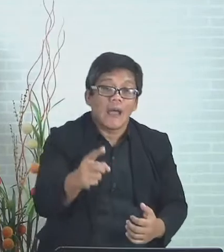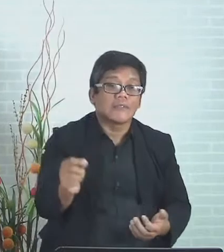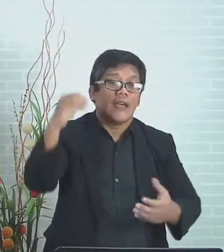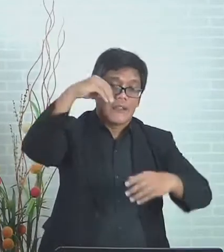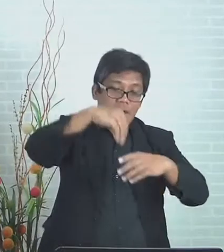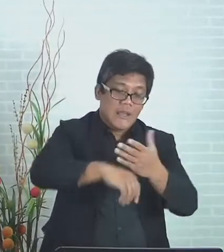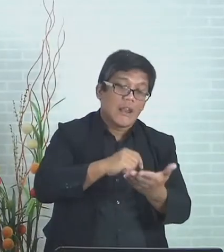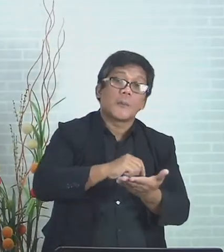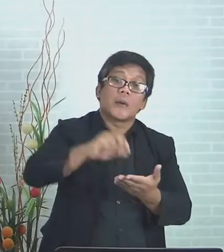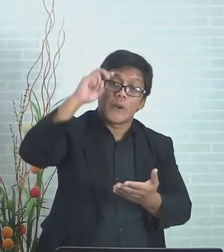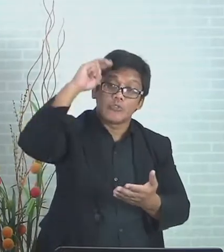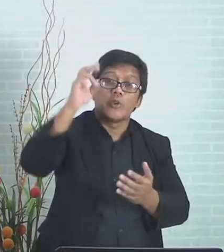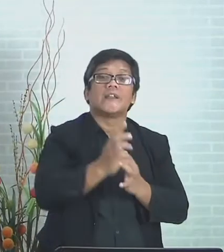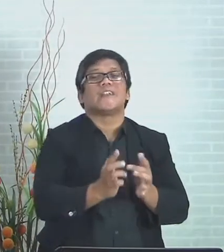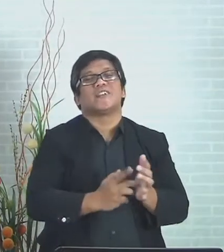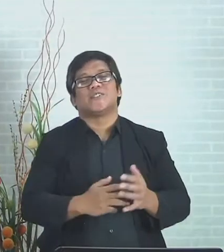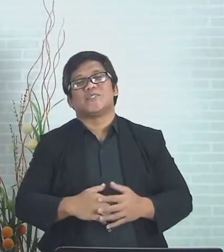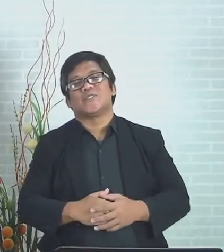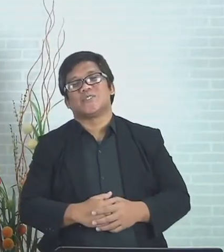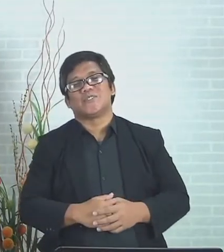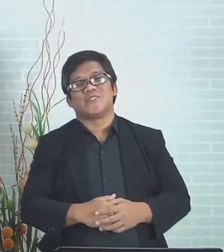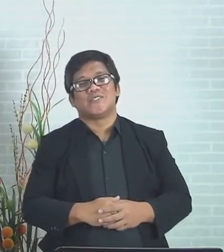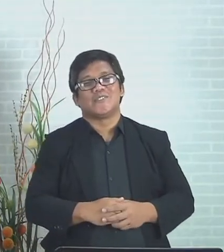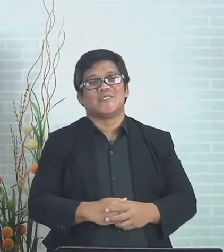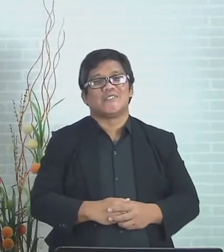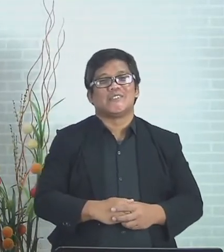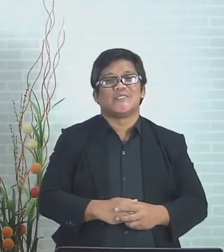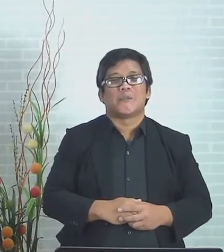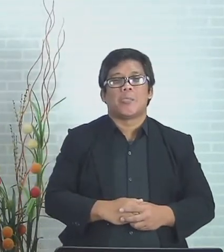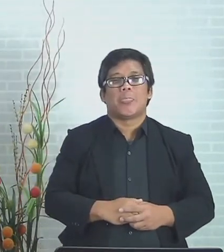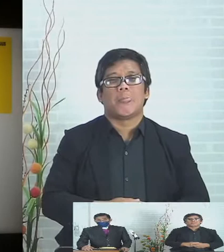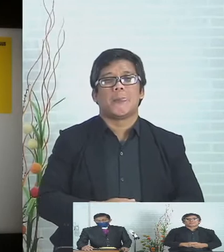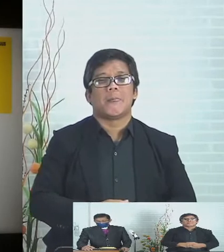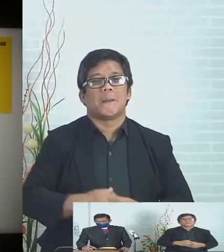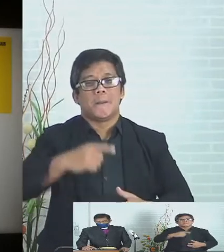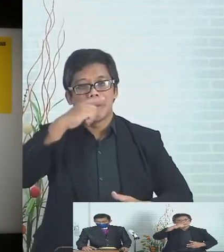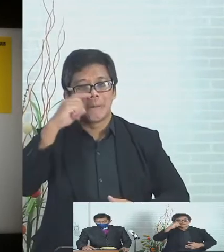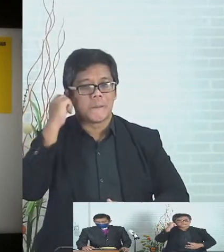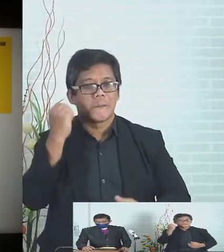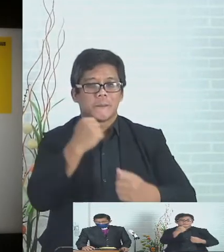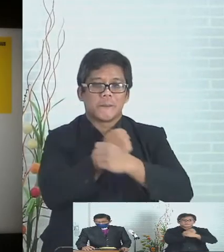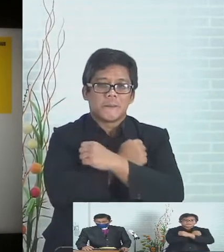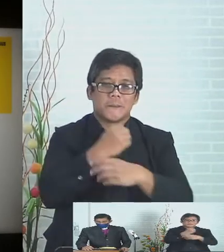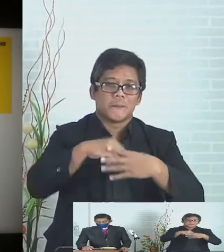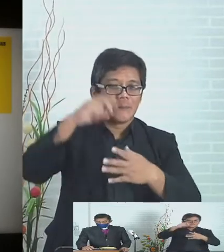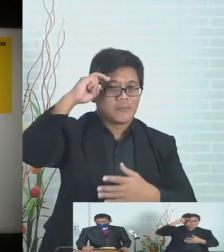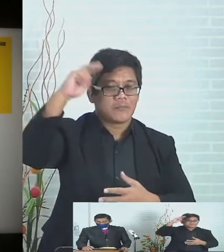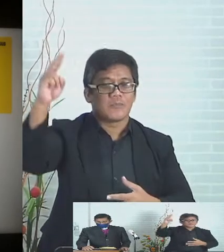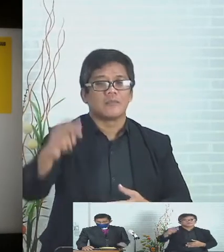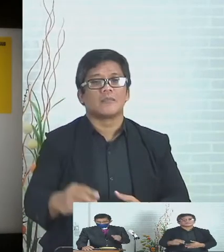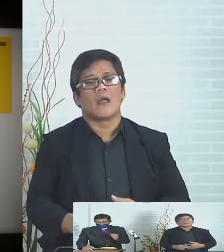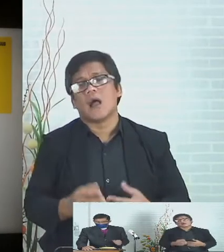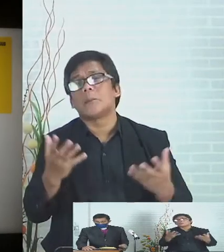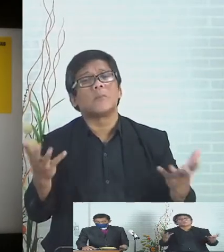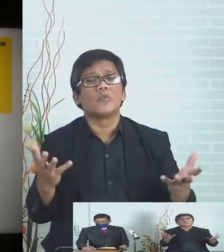dalam Tuhan ya di dalam Tuhan Yesus Kristus Hai Bapak band terkasih dalam Tuhan dalam keadaan apapun kita